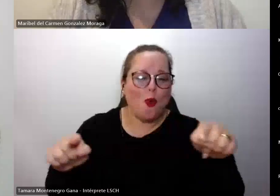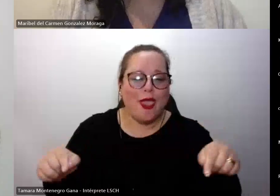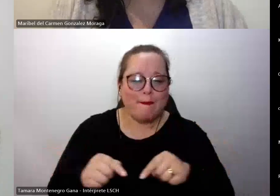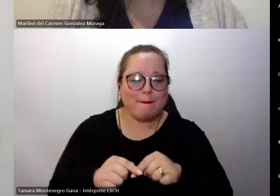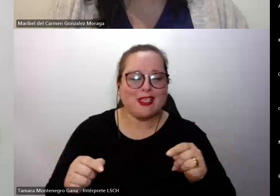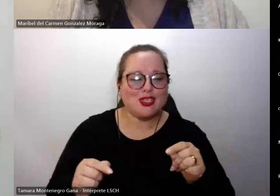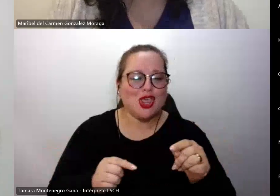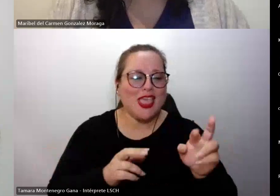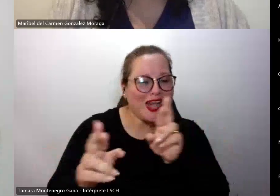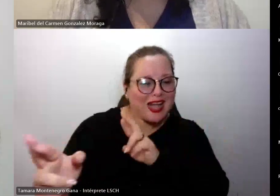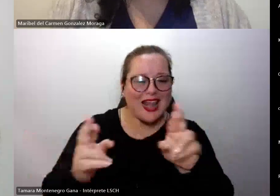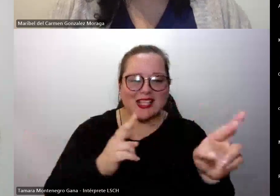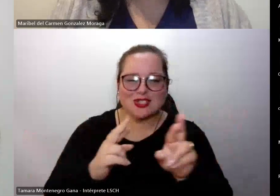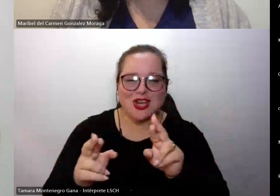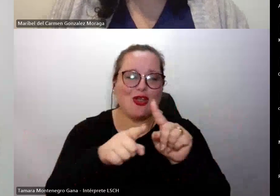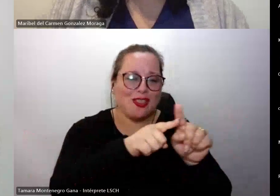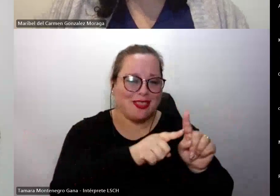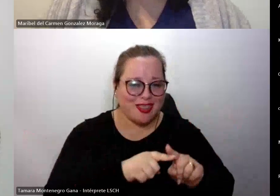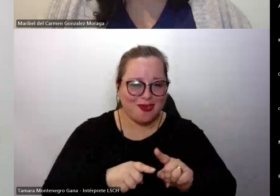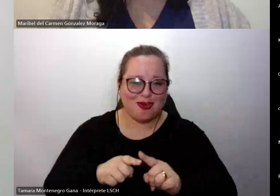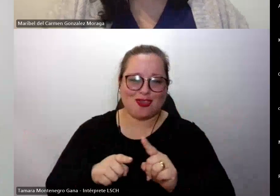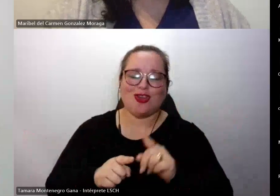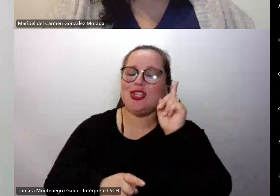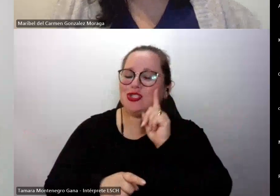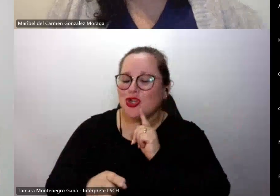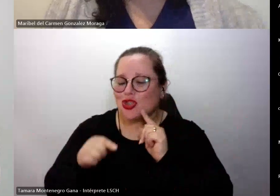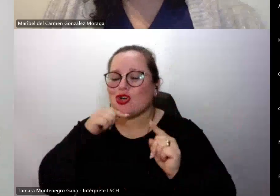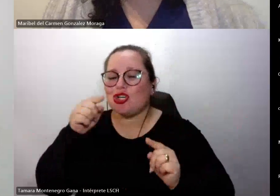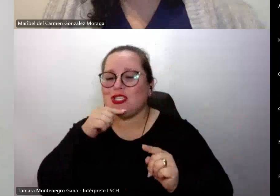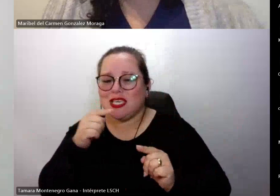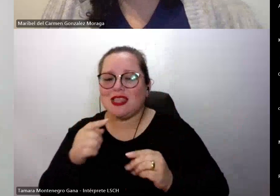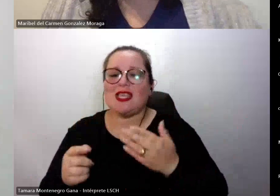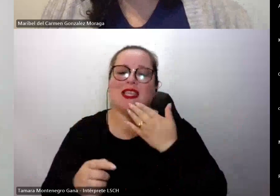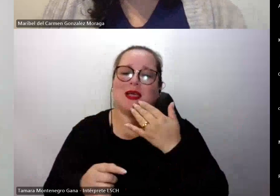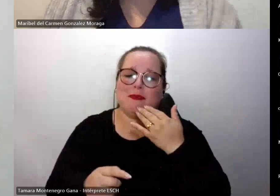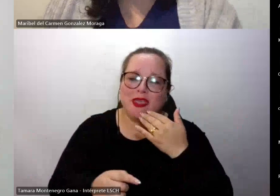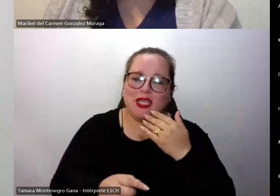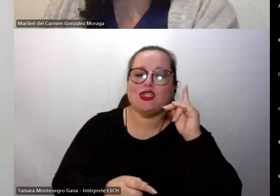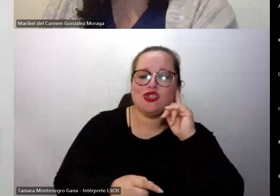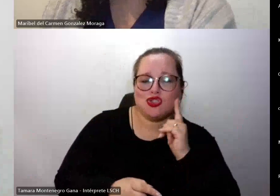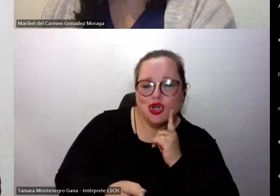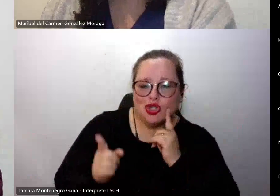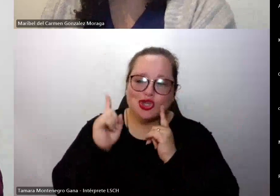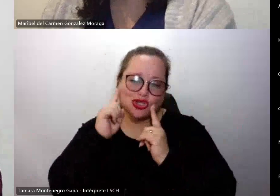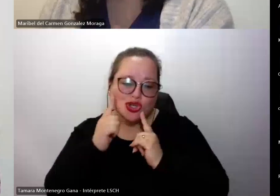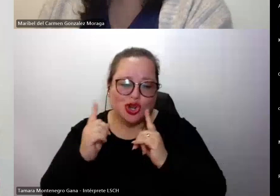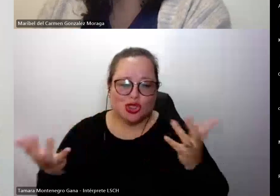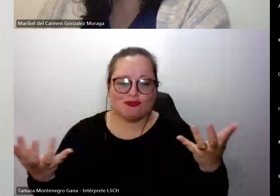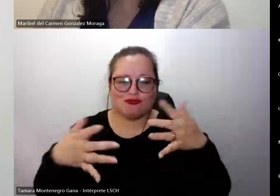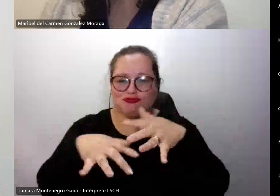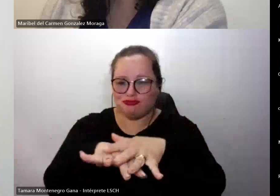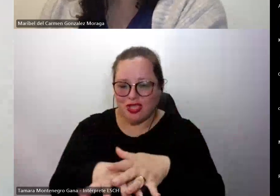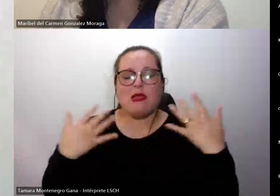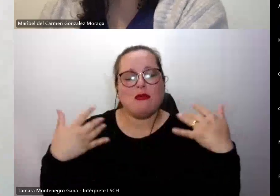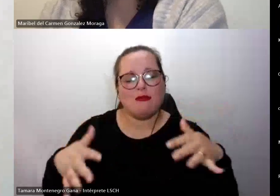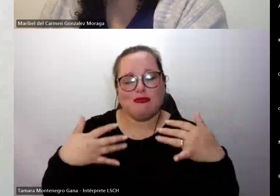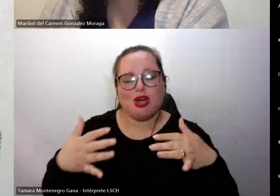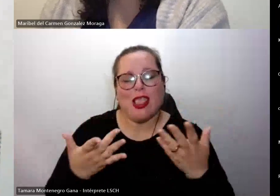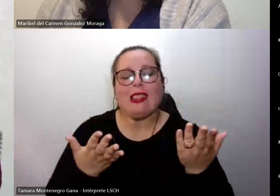¿verdad? Necesarios entre sordos y oyentes y fundamentalmente entre sordos y sordos también, que es